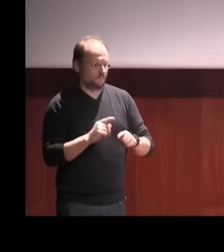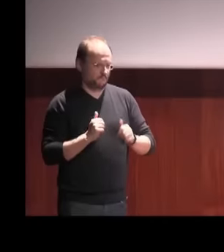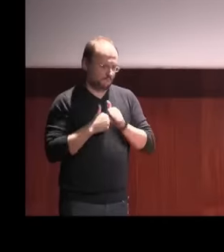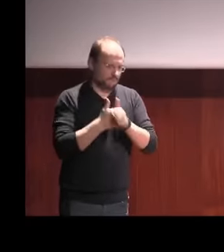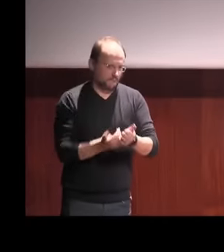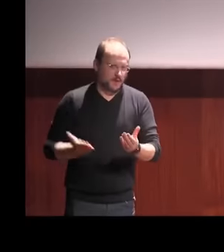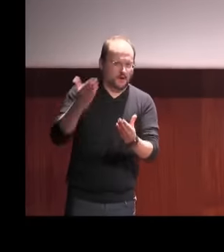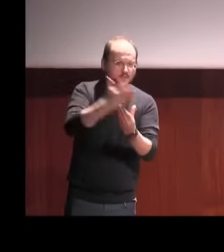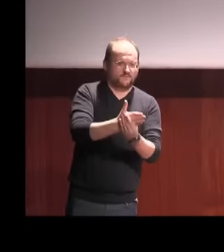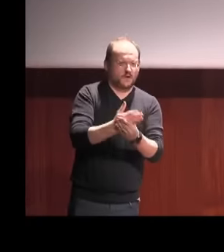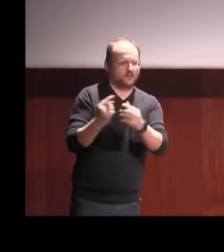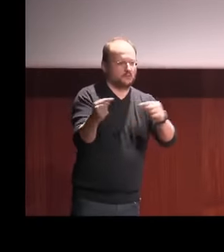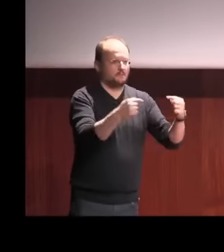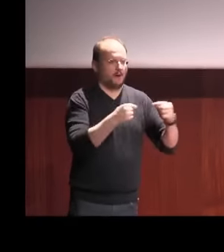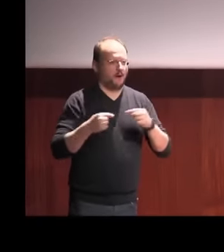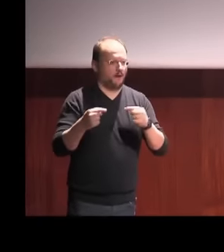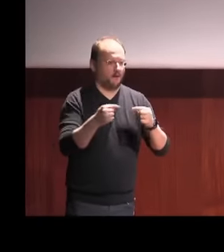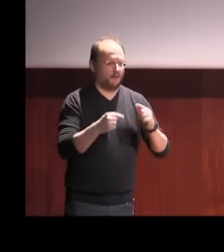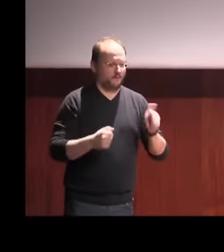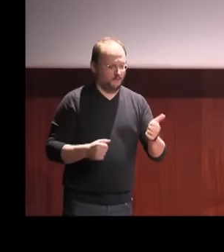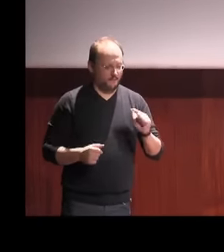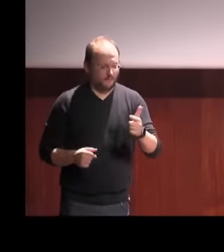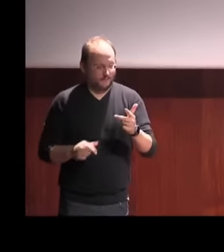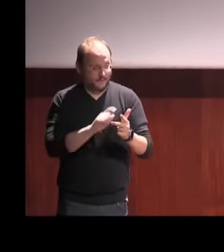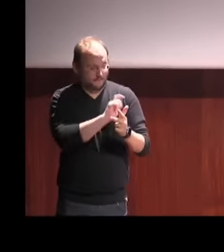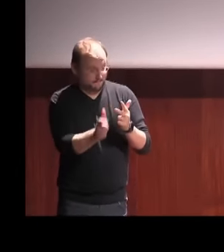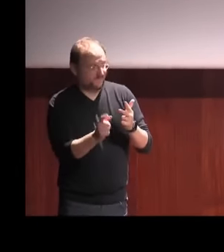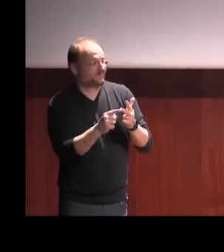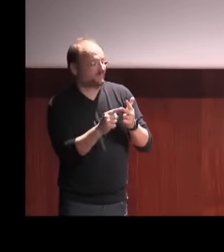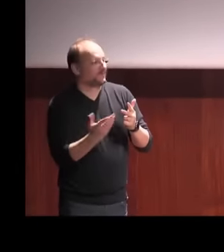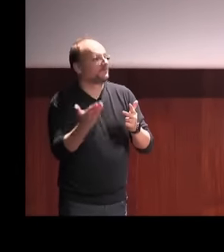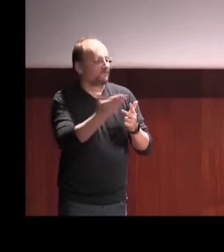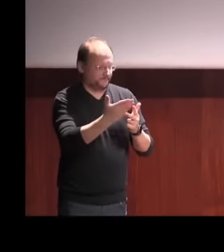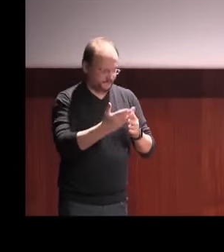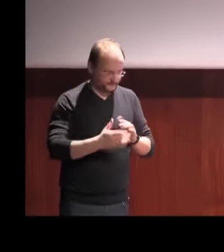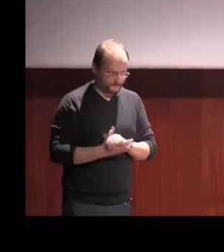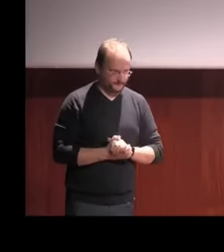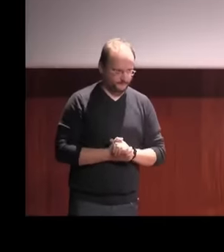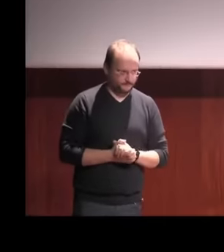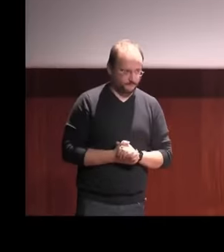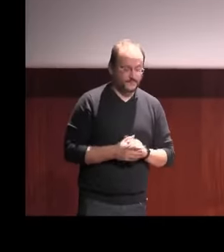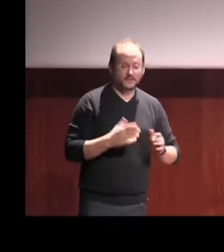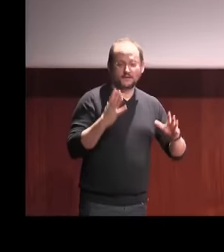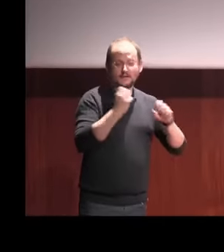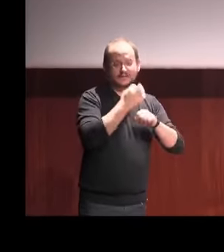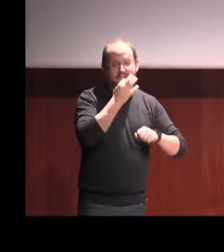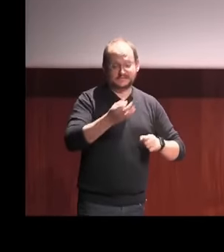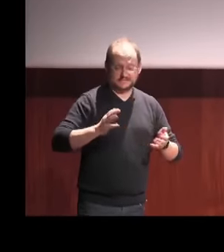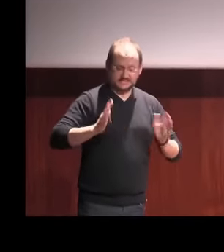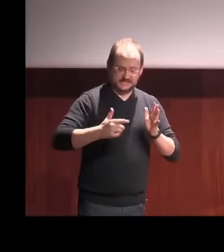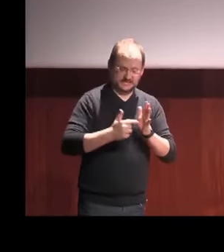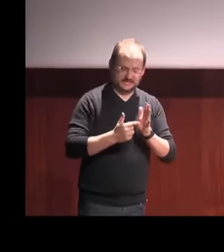débat qui s'est engagé et Desloges est intervenu dans ce débat.